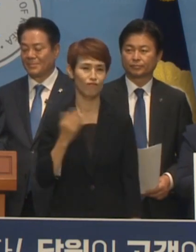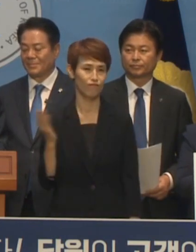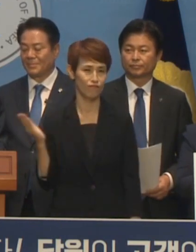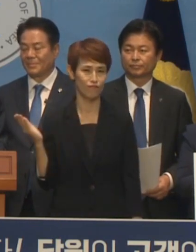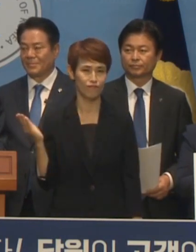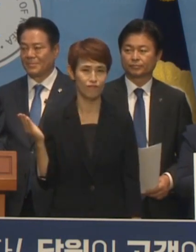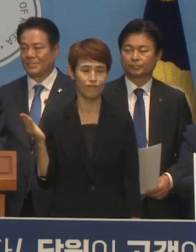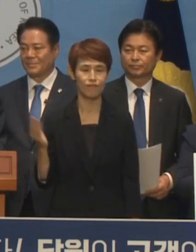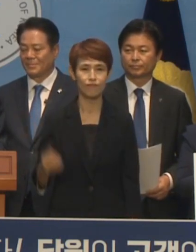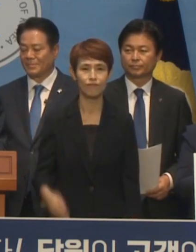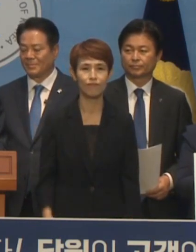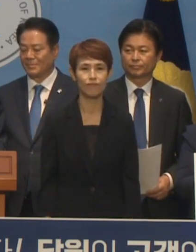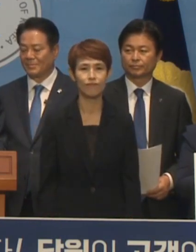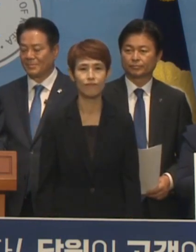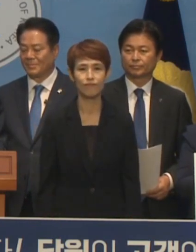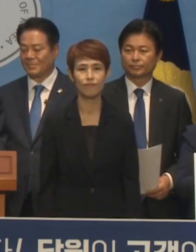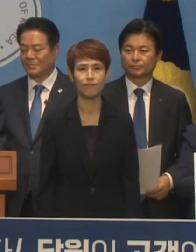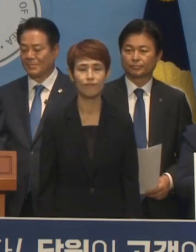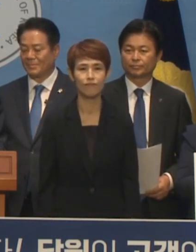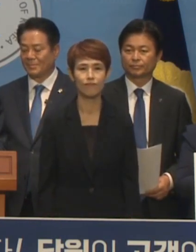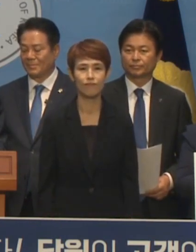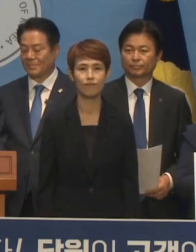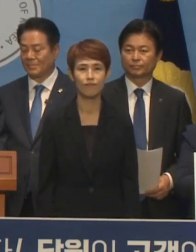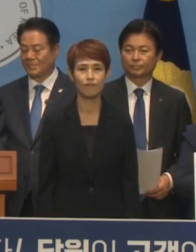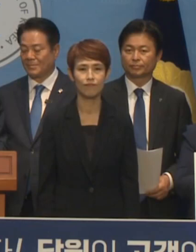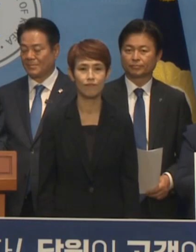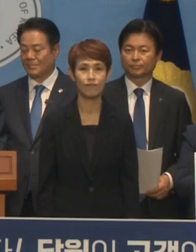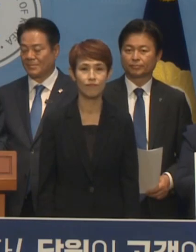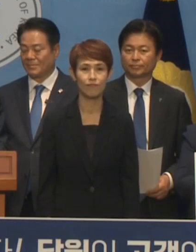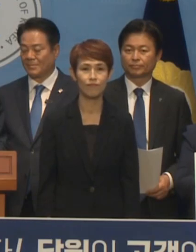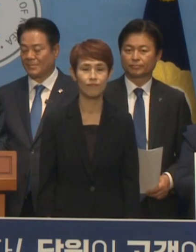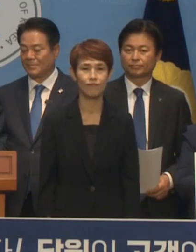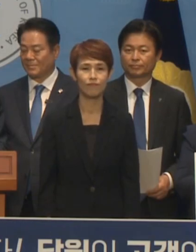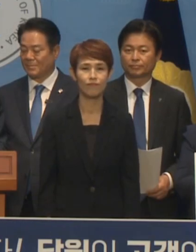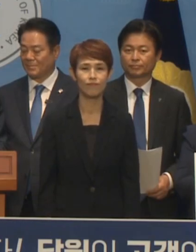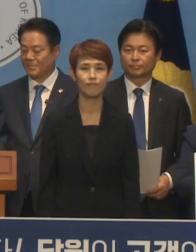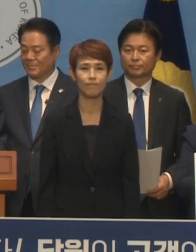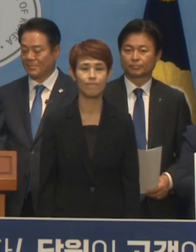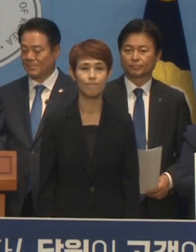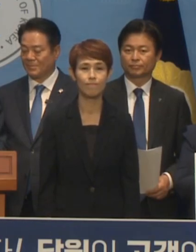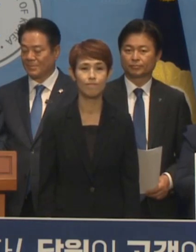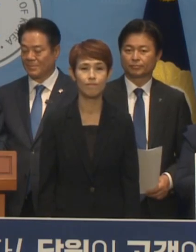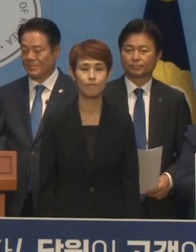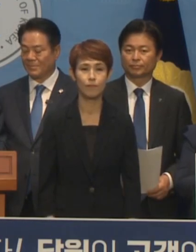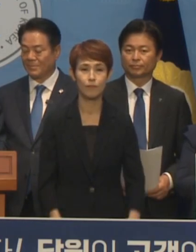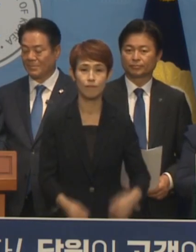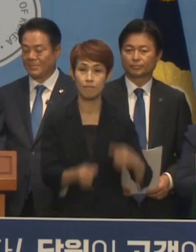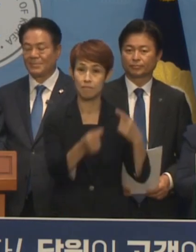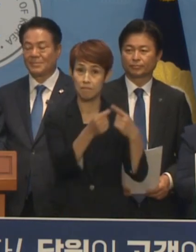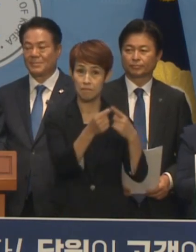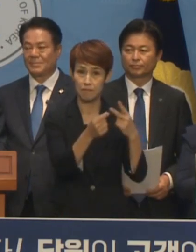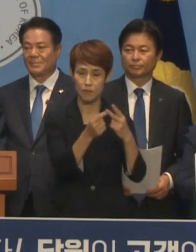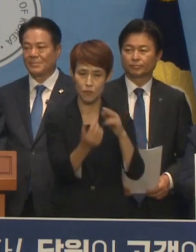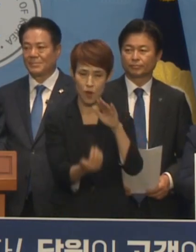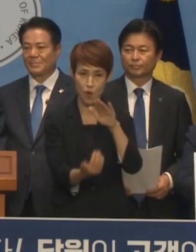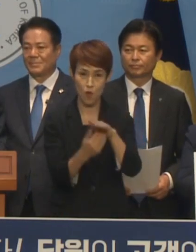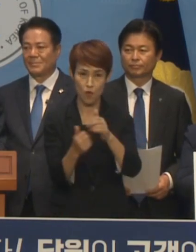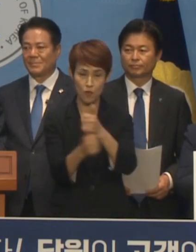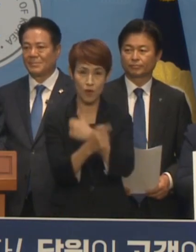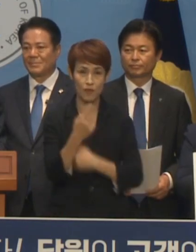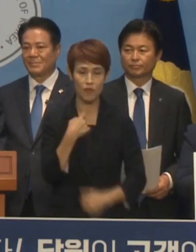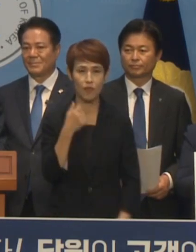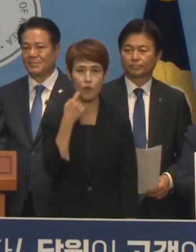그리고 그 이후에 그 전후에서 두 번을 KDLC 이름으로 최고위원에 도전했던